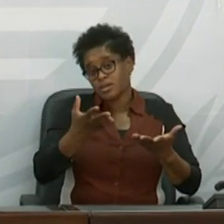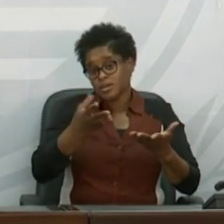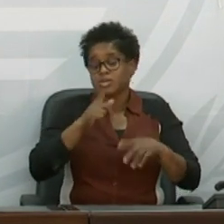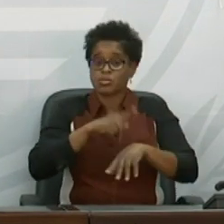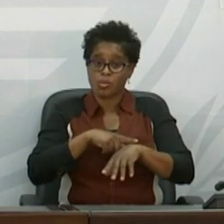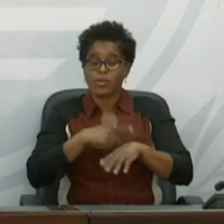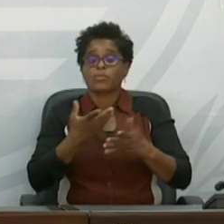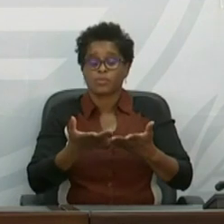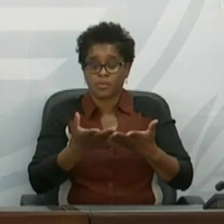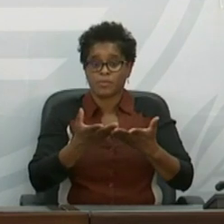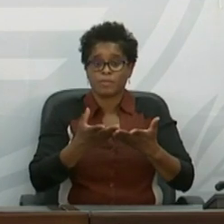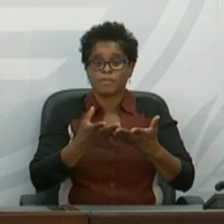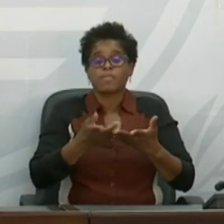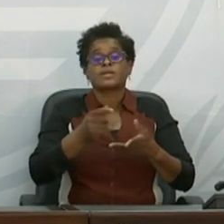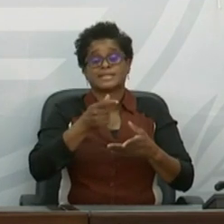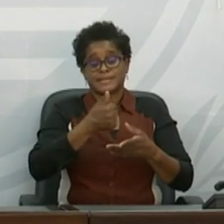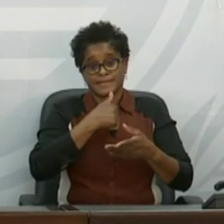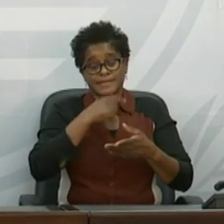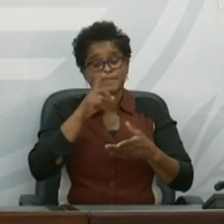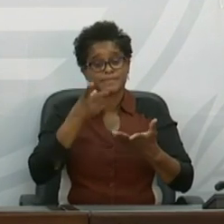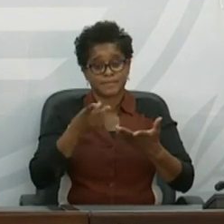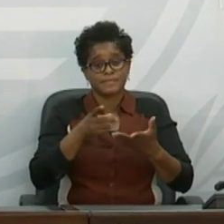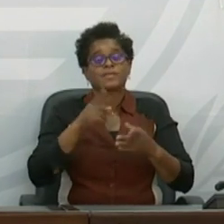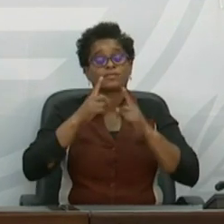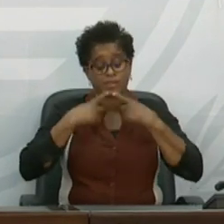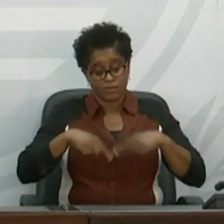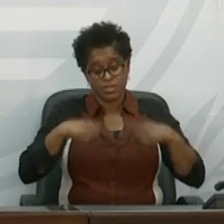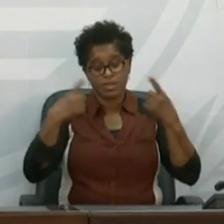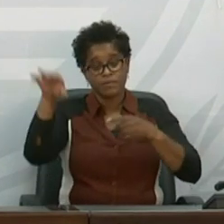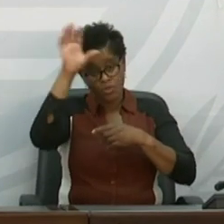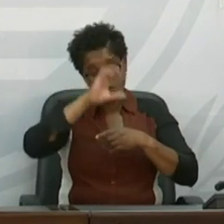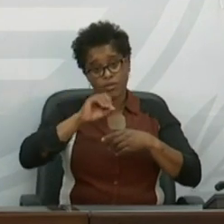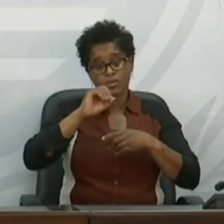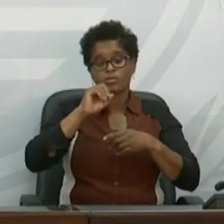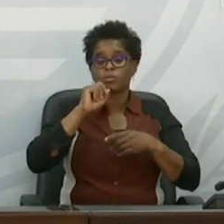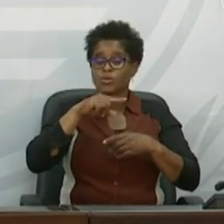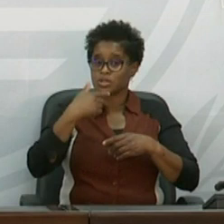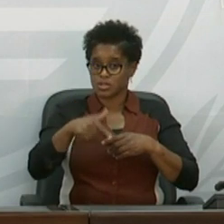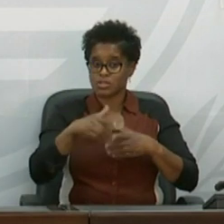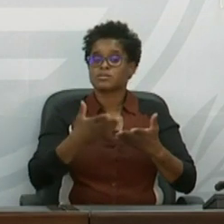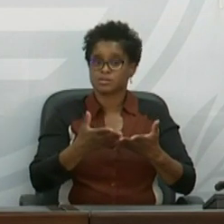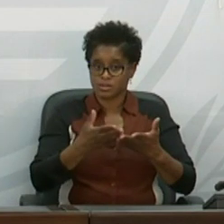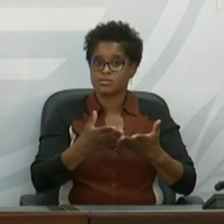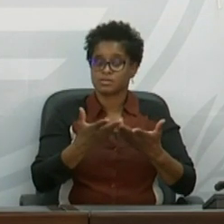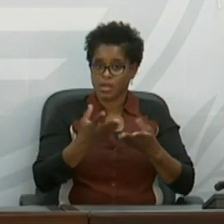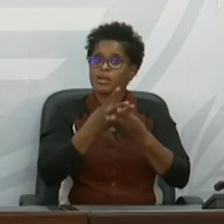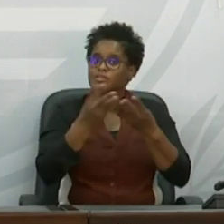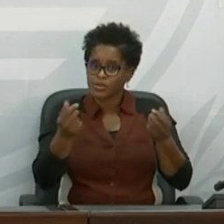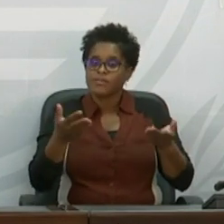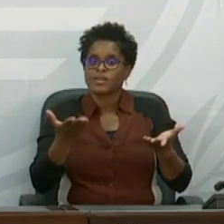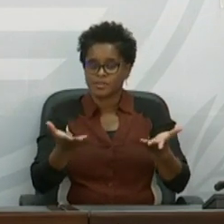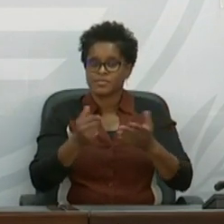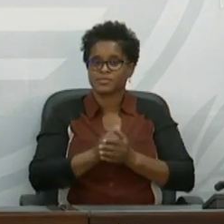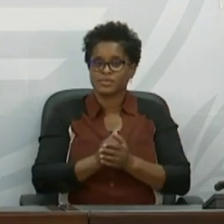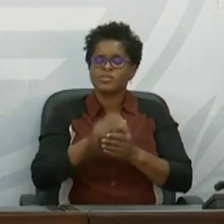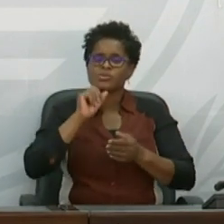momento, as medidas que foram anunciadas pelo Governo poderão estar a surtir algum efeito.